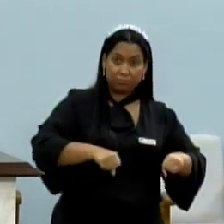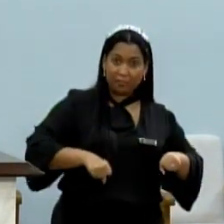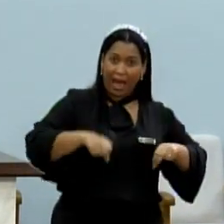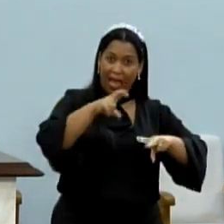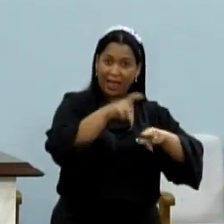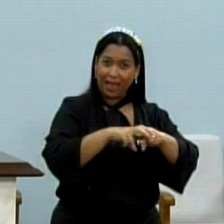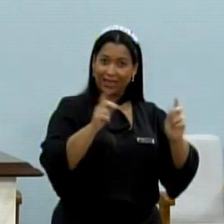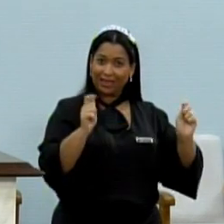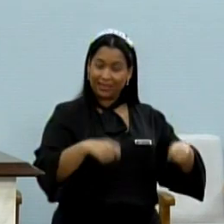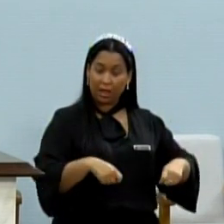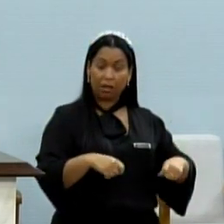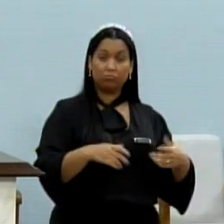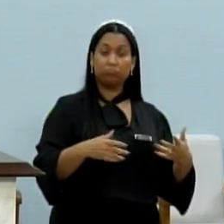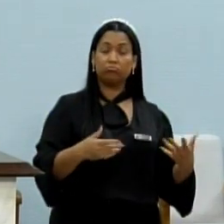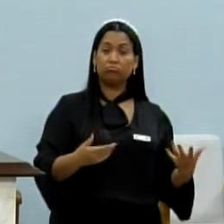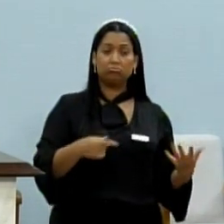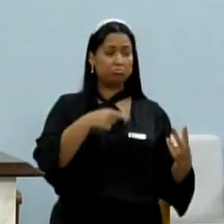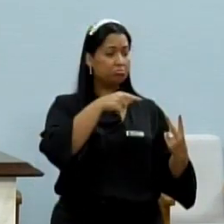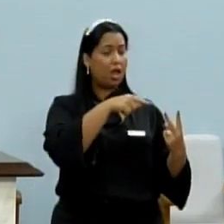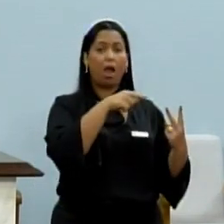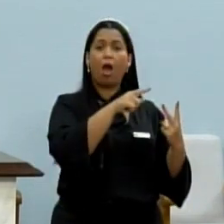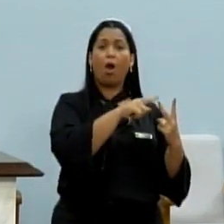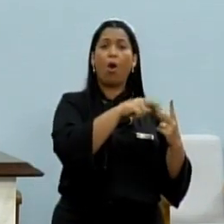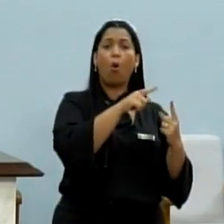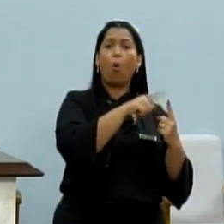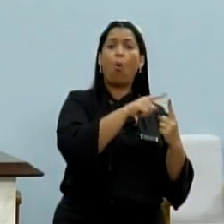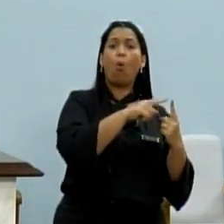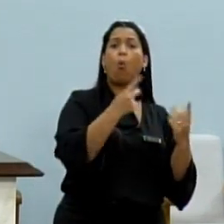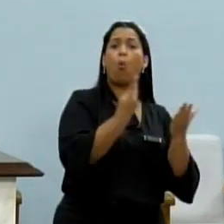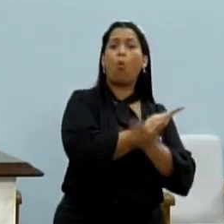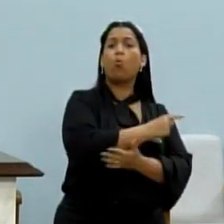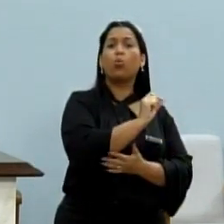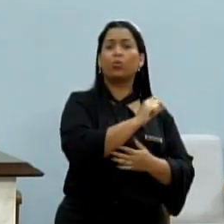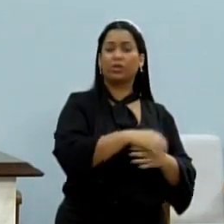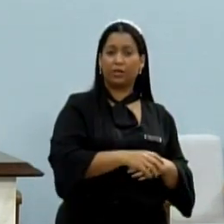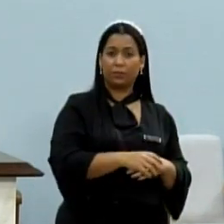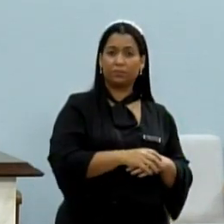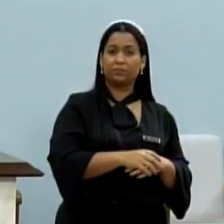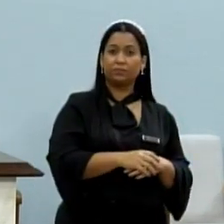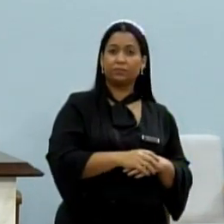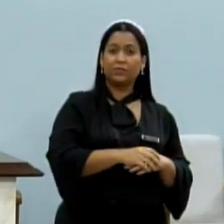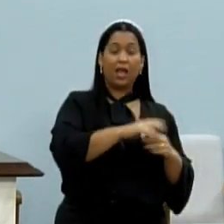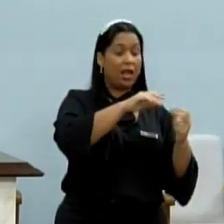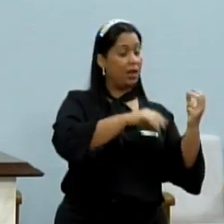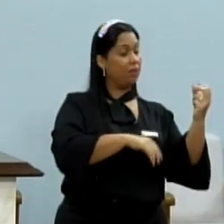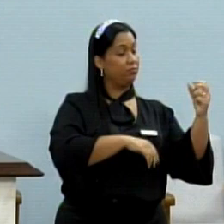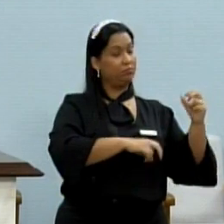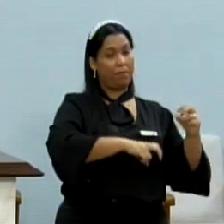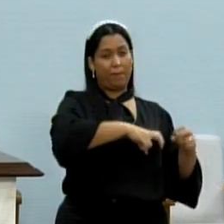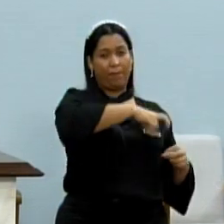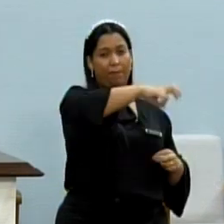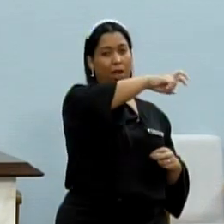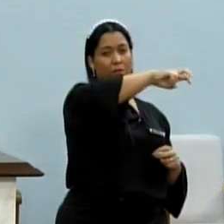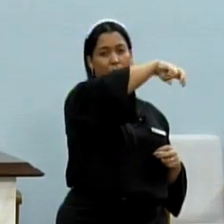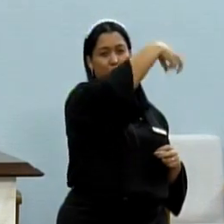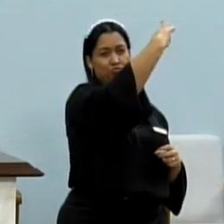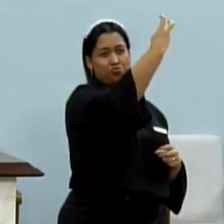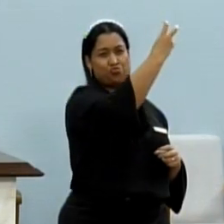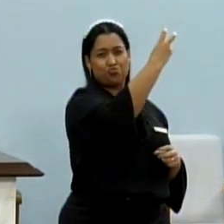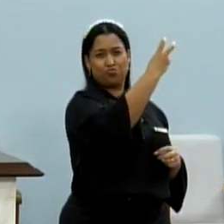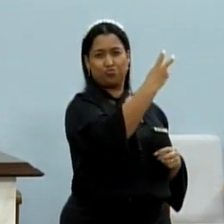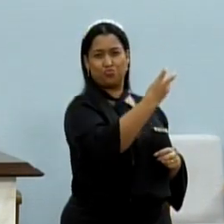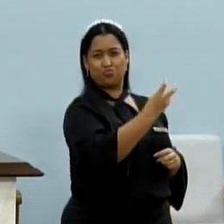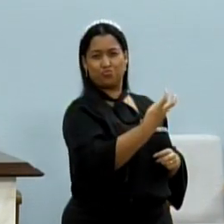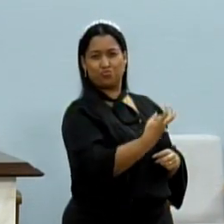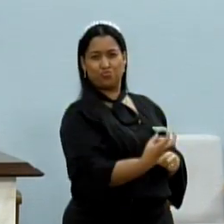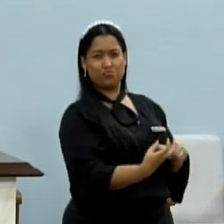sentar. Marcelo havia sofrido um acidente de trabalho, numa queda de aproximadamente 15 metros de altura, e